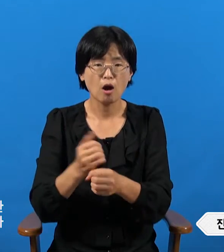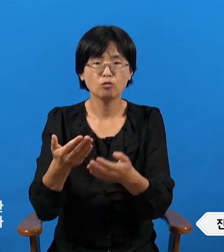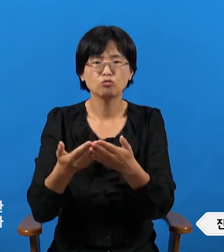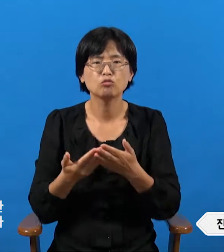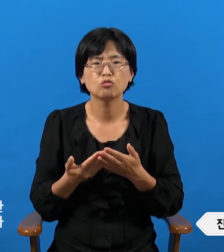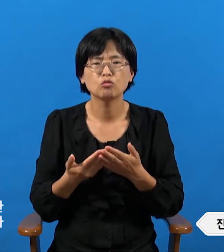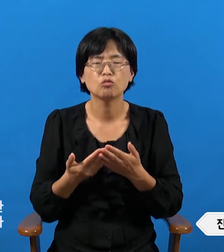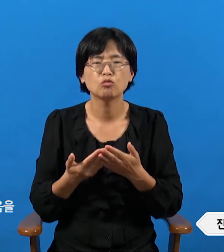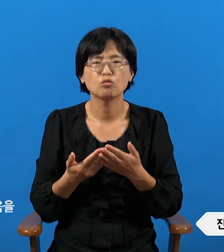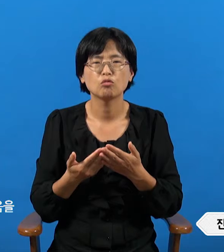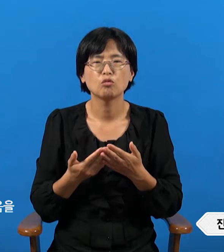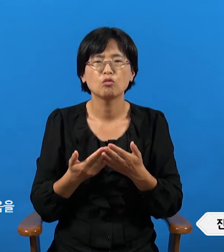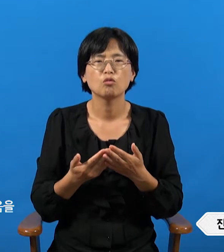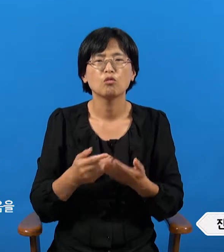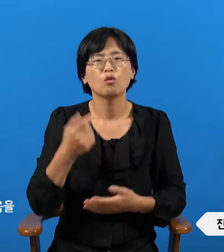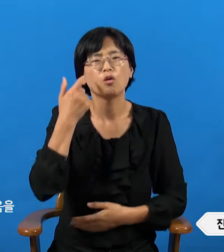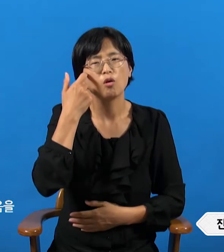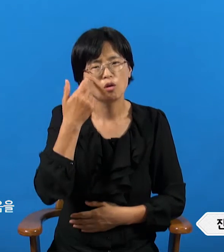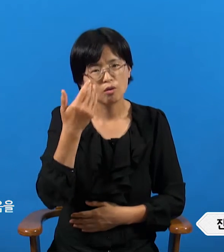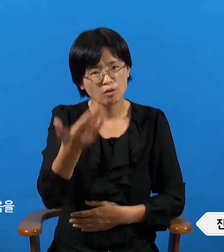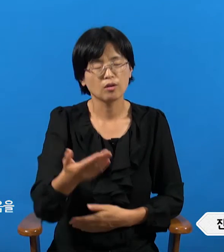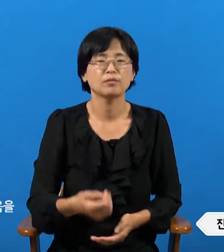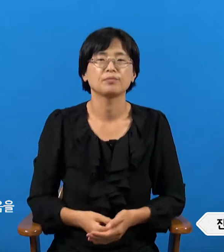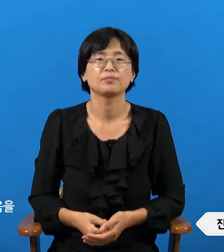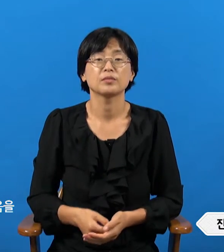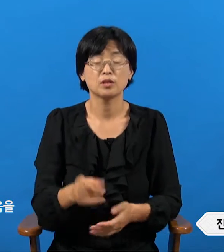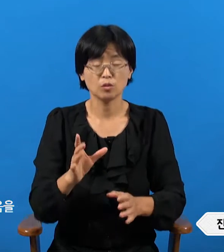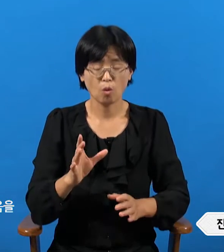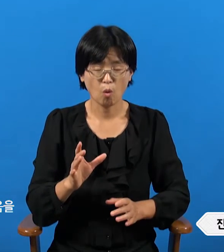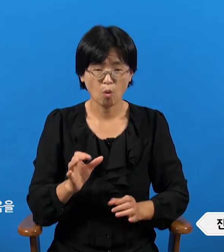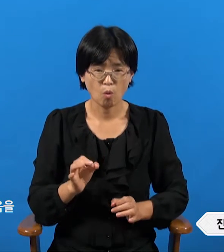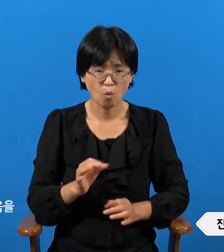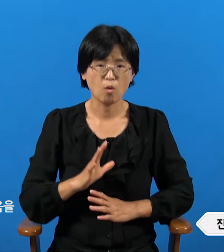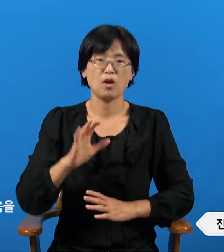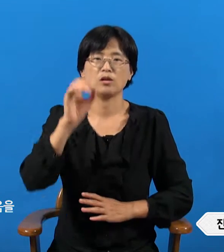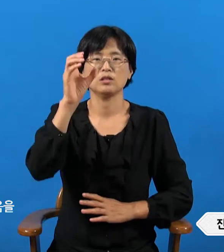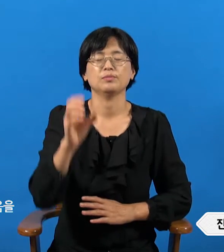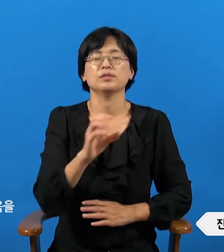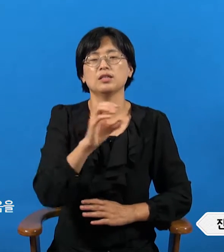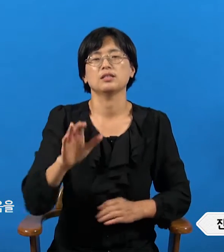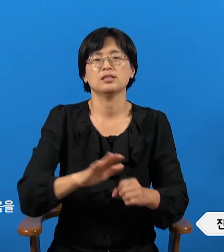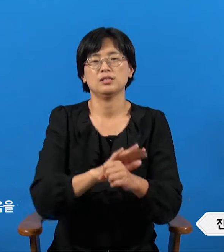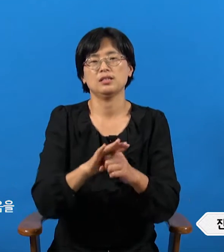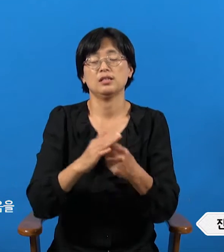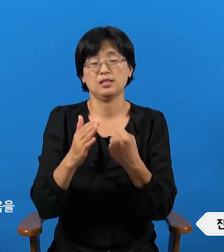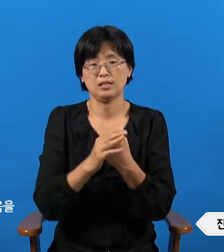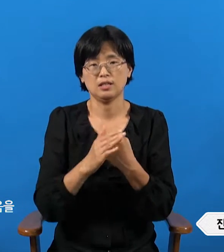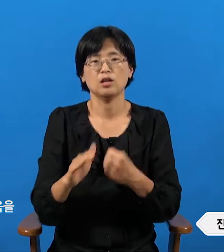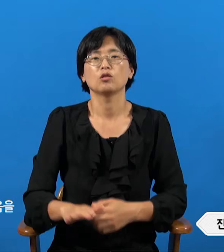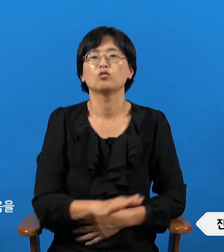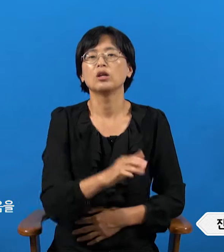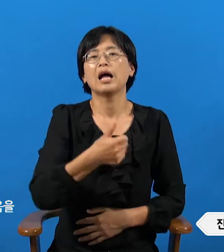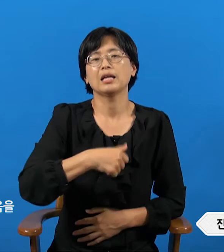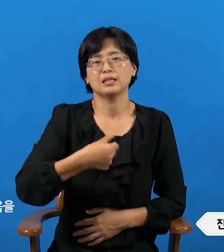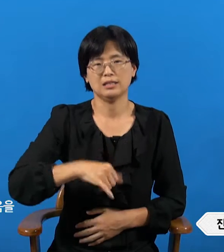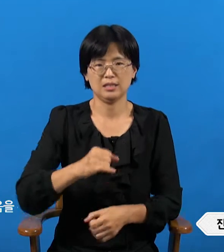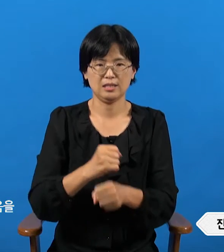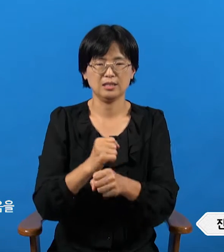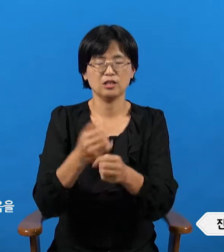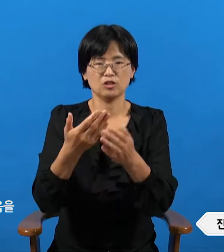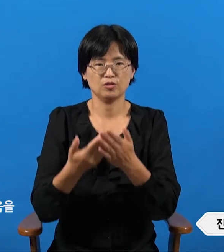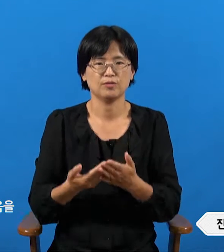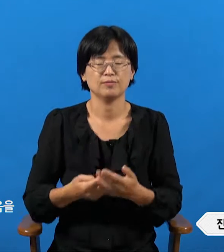받게 하셨는가. 그렇습니다. 바로 그 놀라운 십자가의 사랑으로 우리를